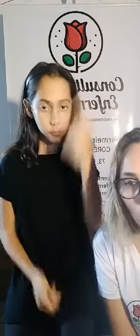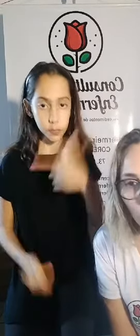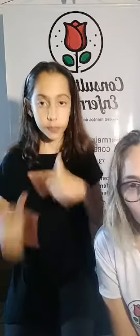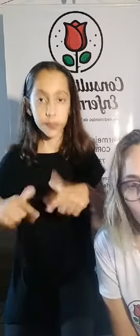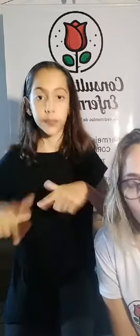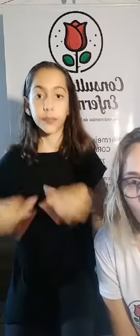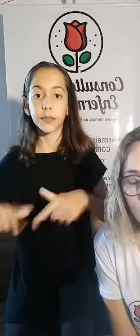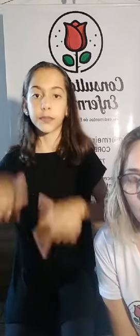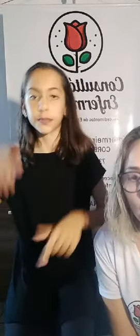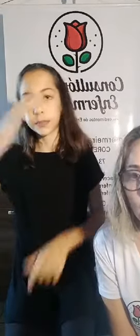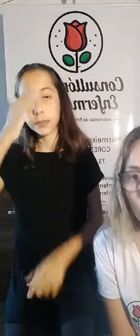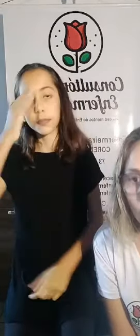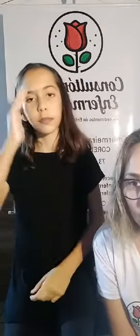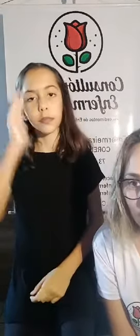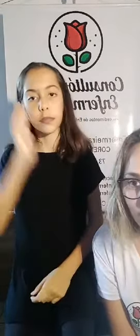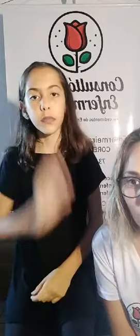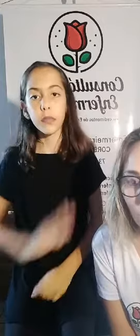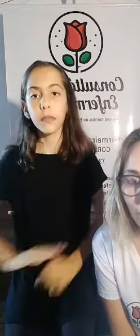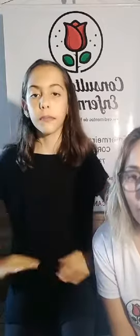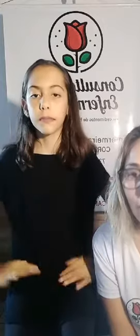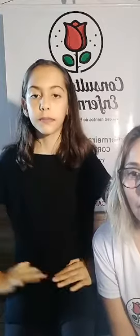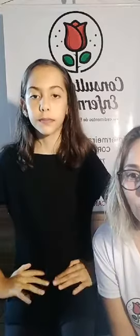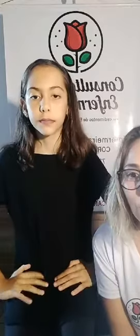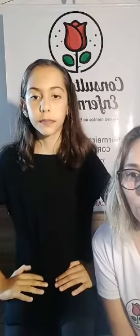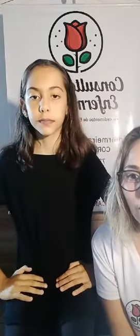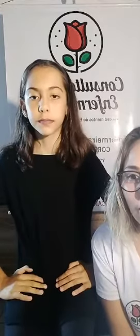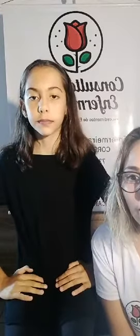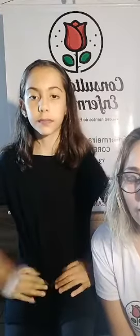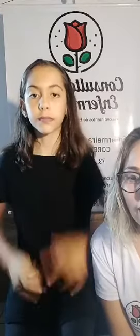com profissionais na área da educação,